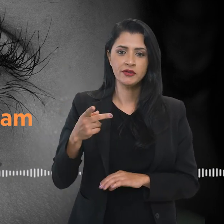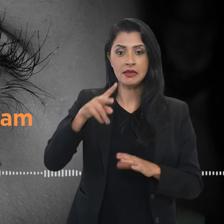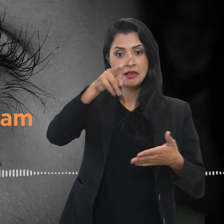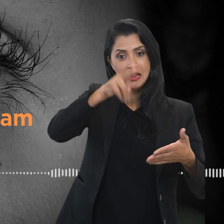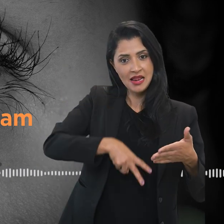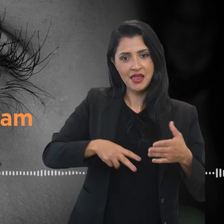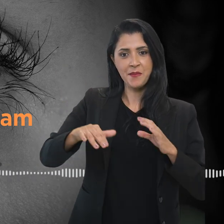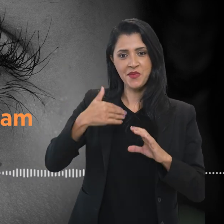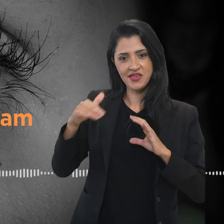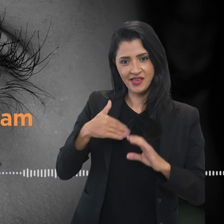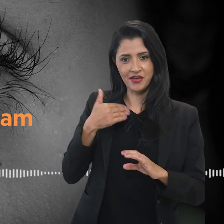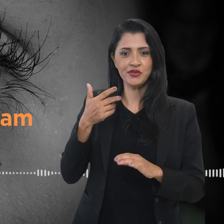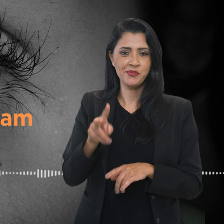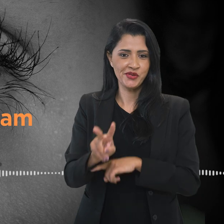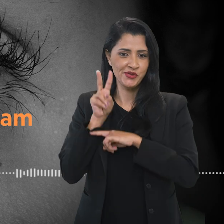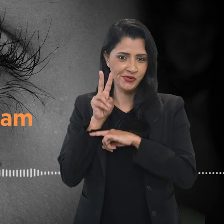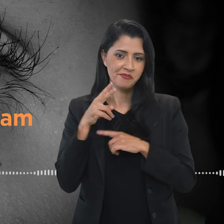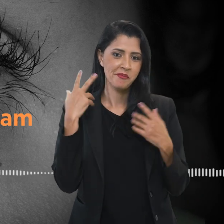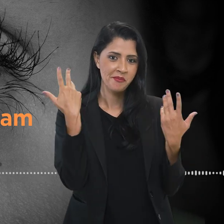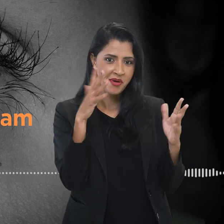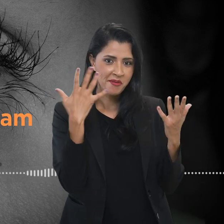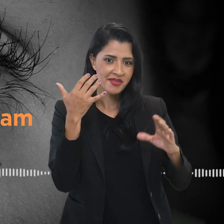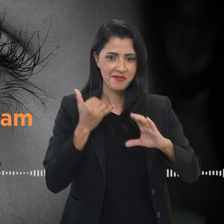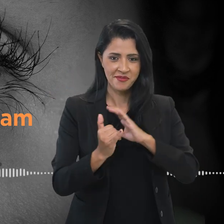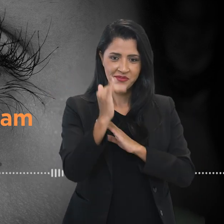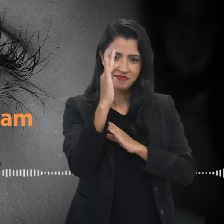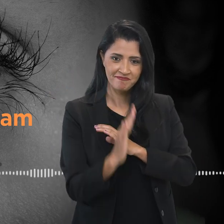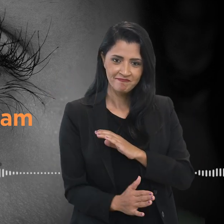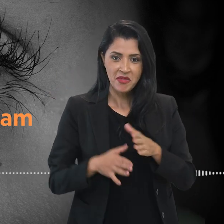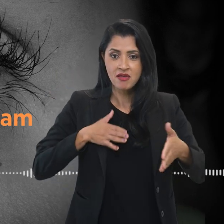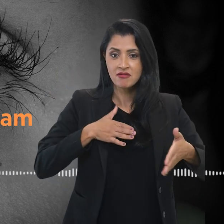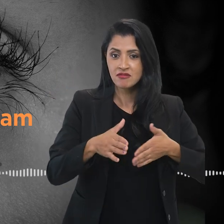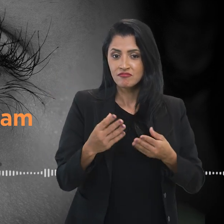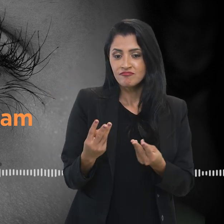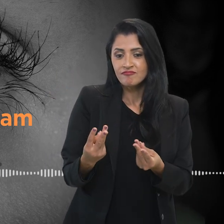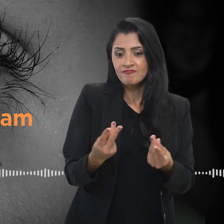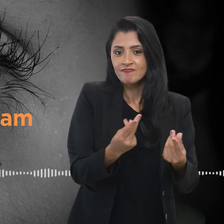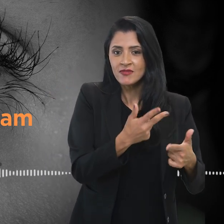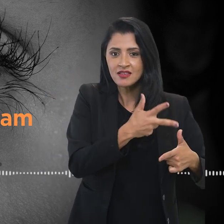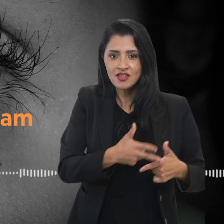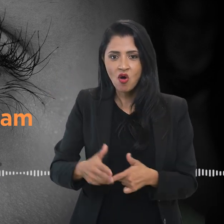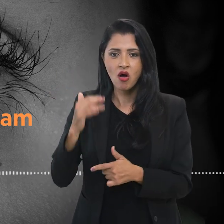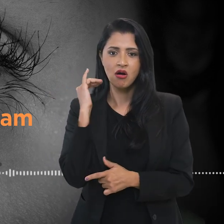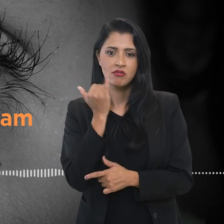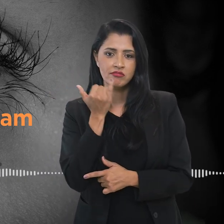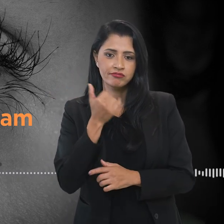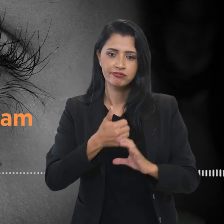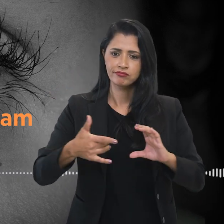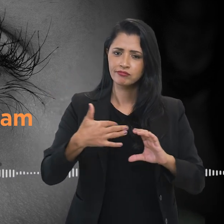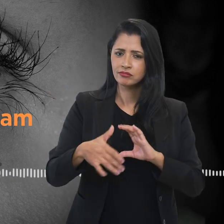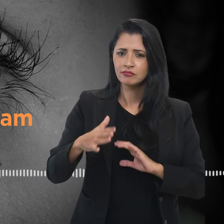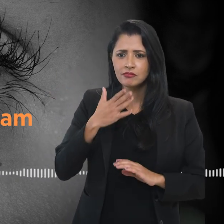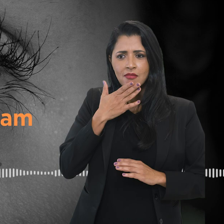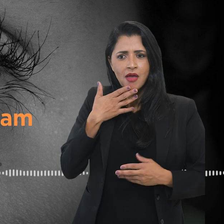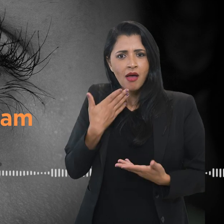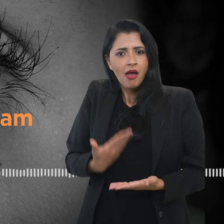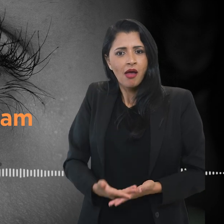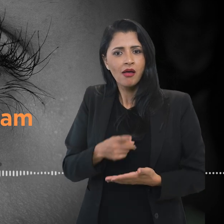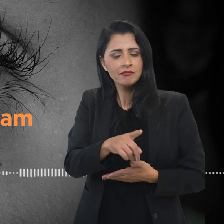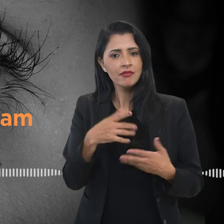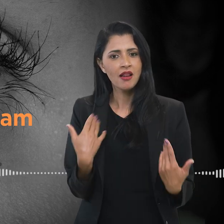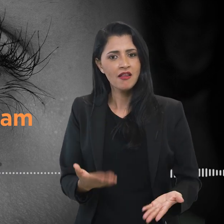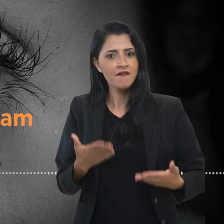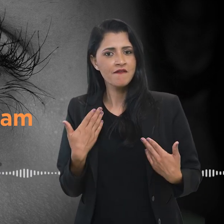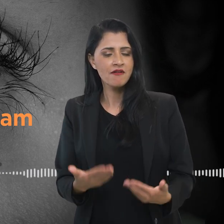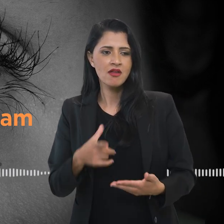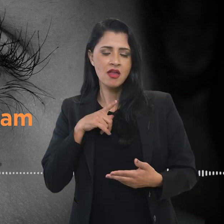mais mensagens que chegaram. Quero parabenizar a EBC pela sensibilidade da série Histórias Raras. Ficamos